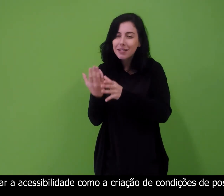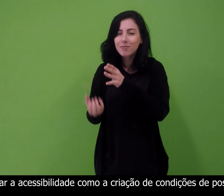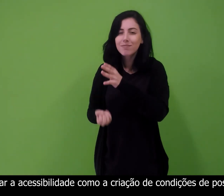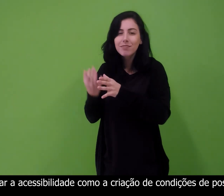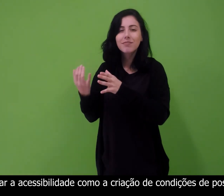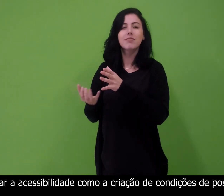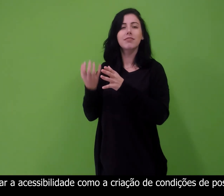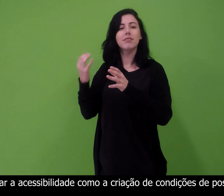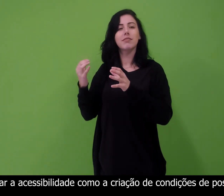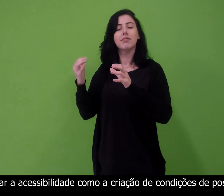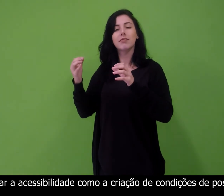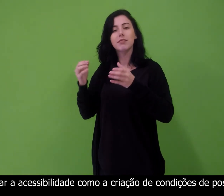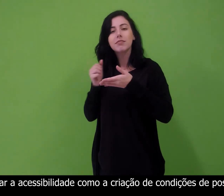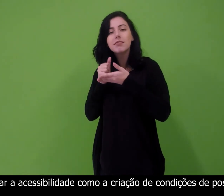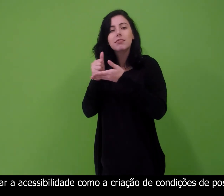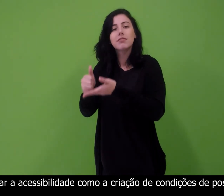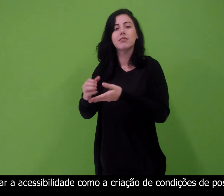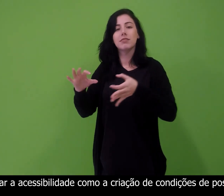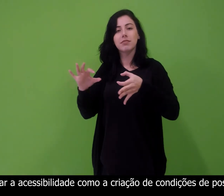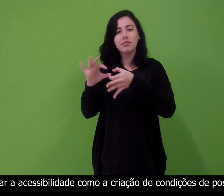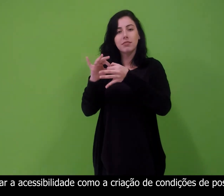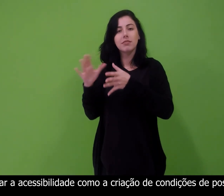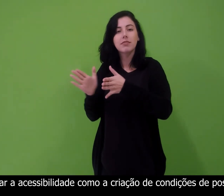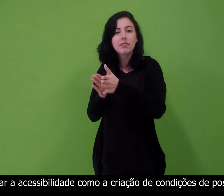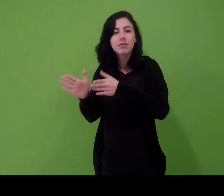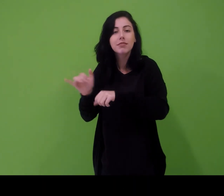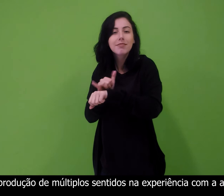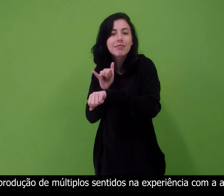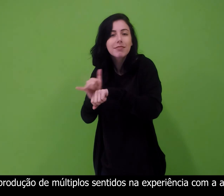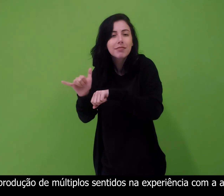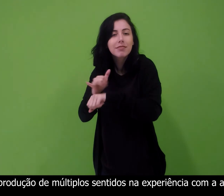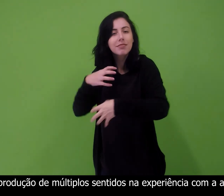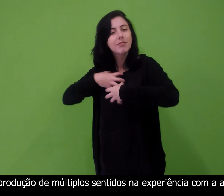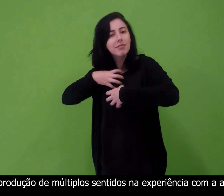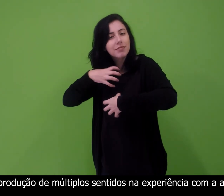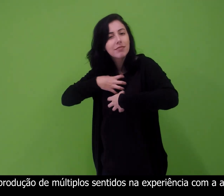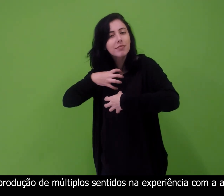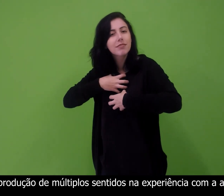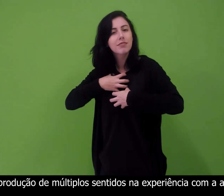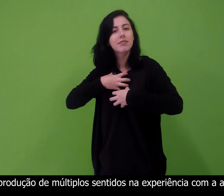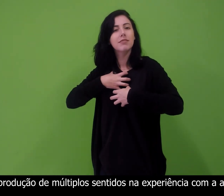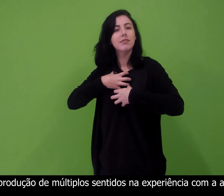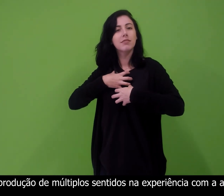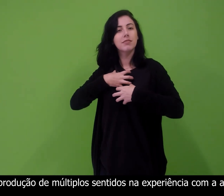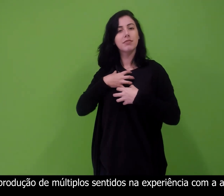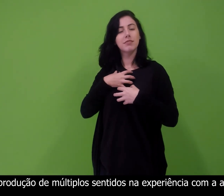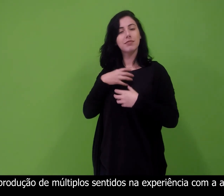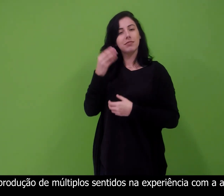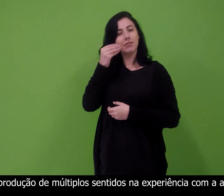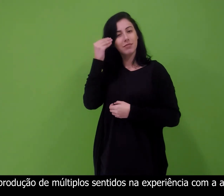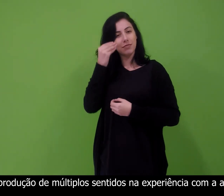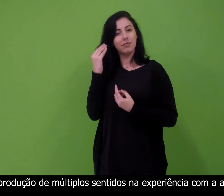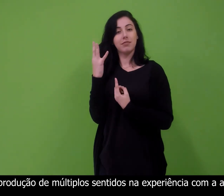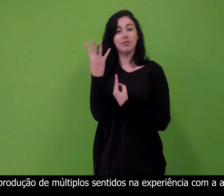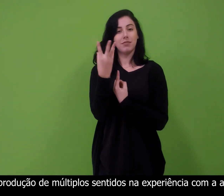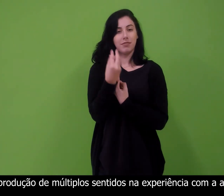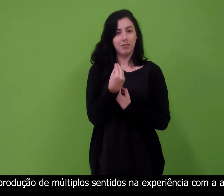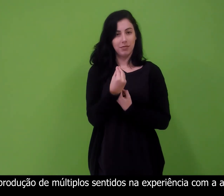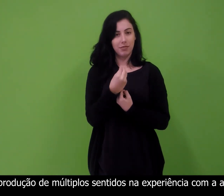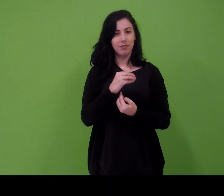como a criação de condições de possibilidade para a produção de múltiplos sentidos na experiência com a arte.